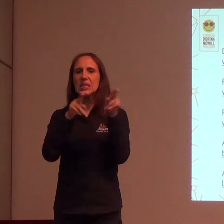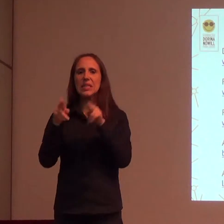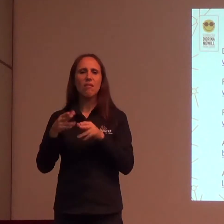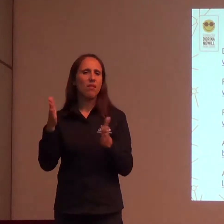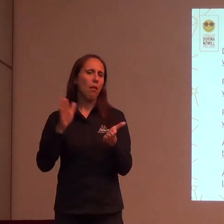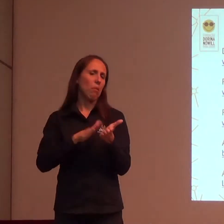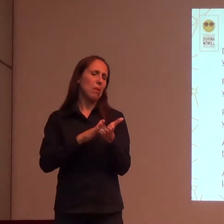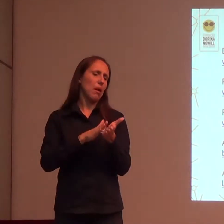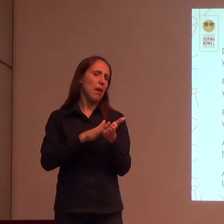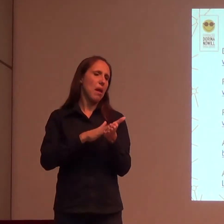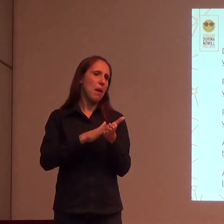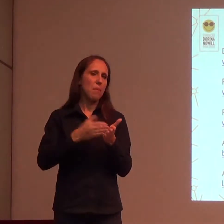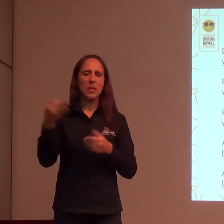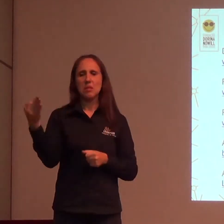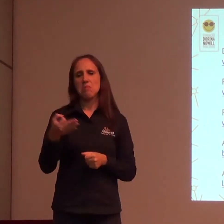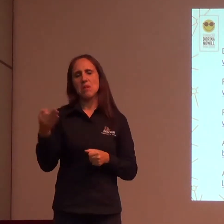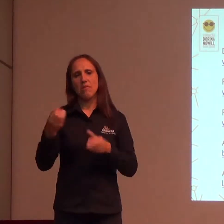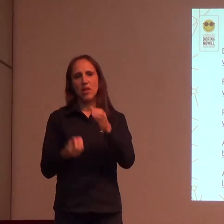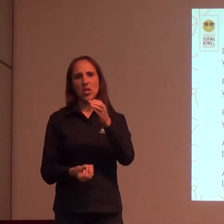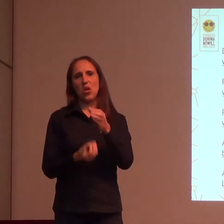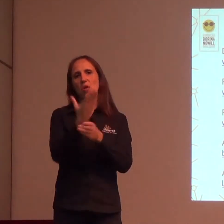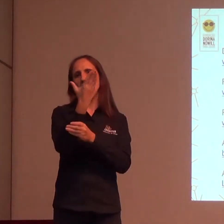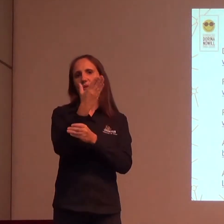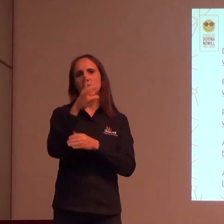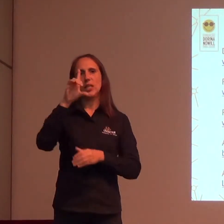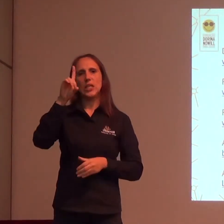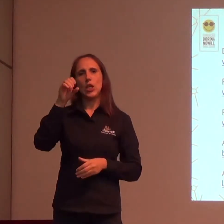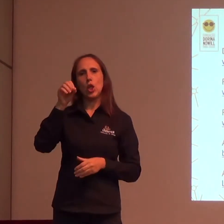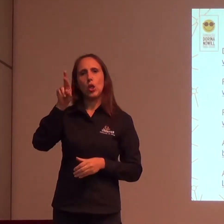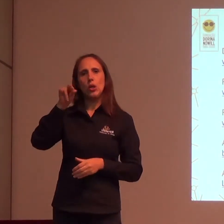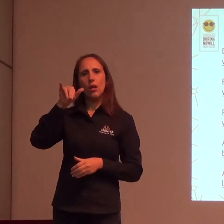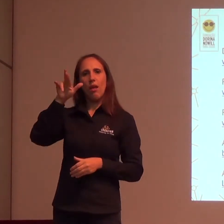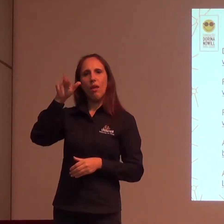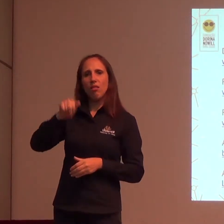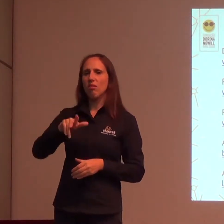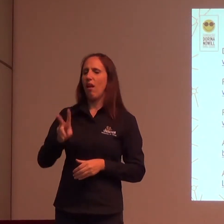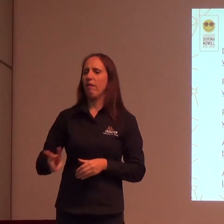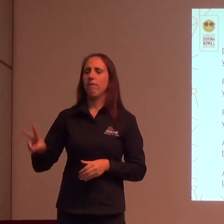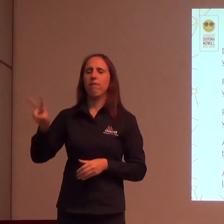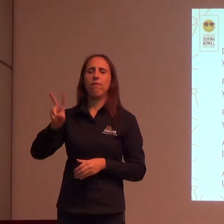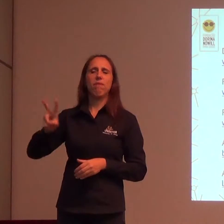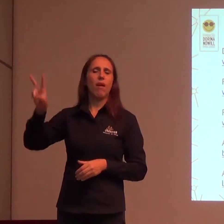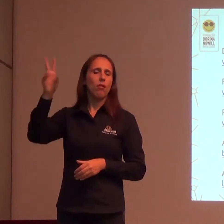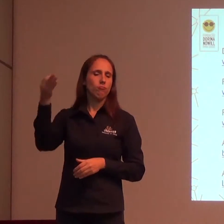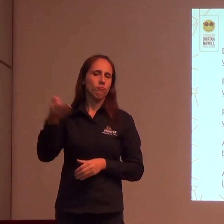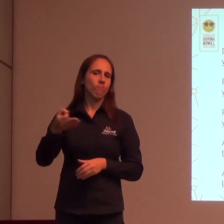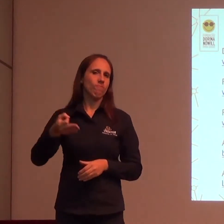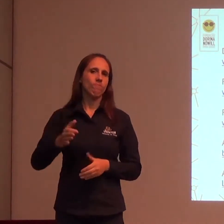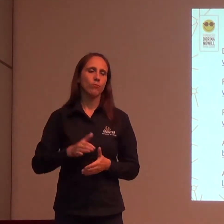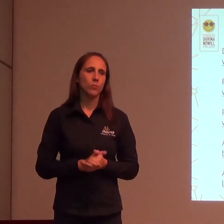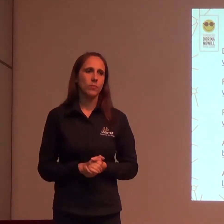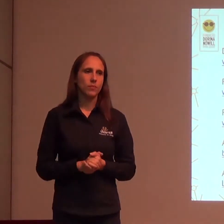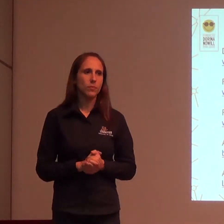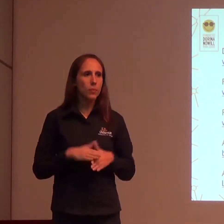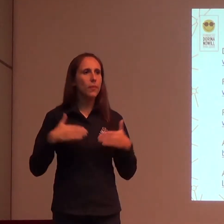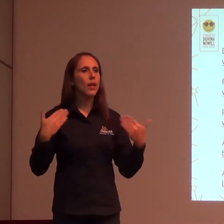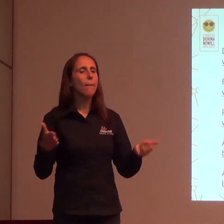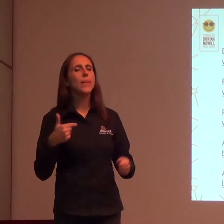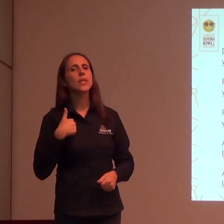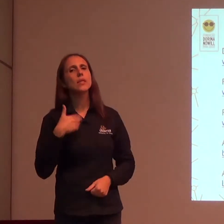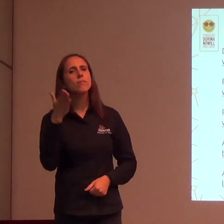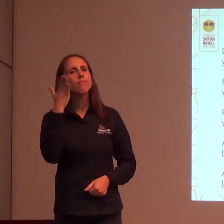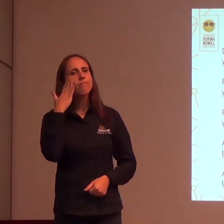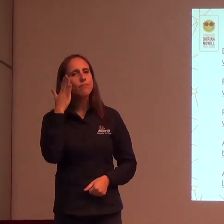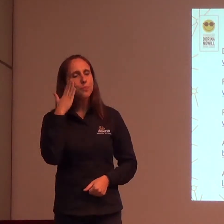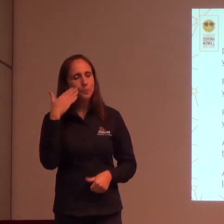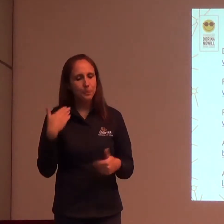Fundação Dorina, né? Uma fundação que não precisa mais de valor. Ela já tem o seu valor. Mas, enfim, eu gostaria de saber